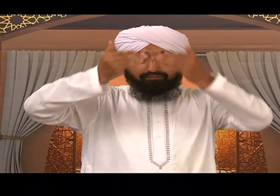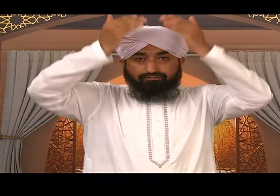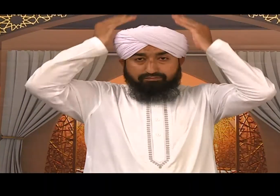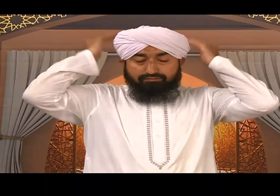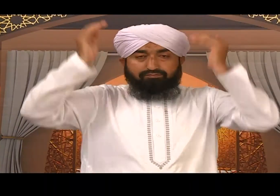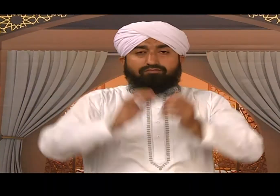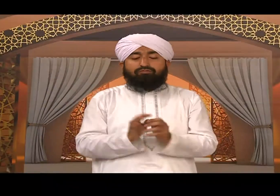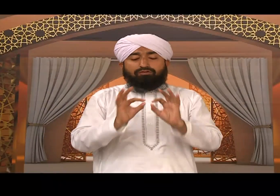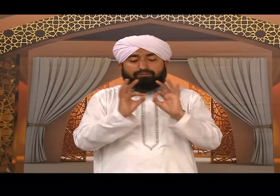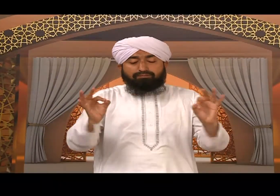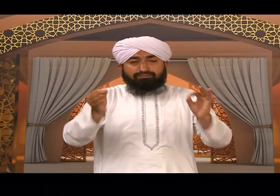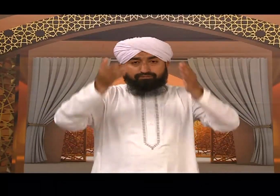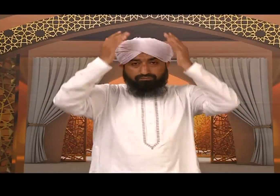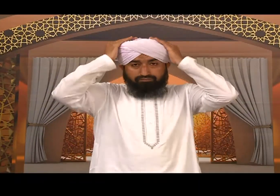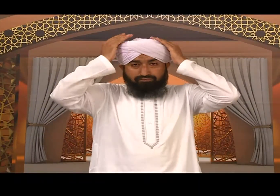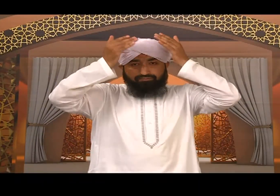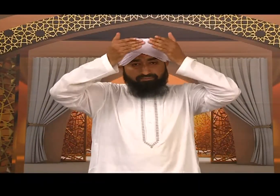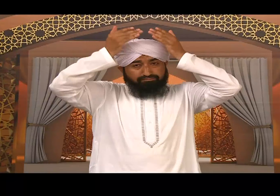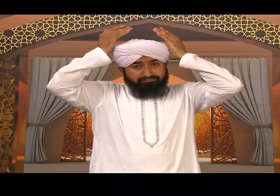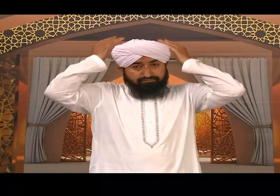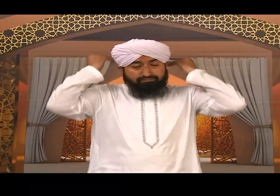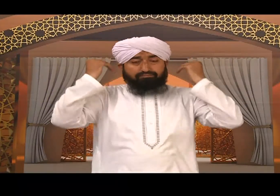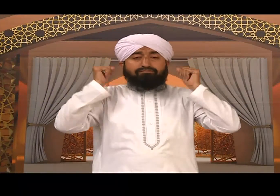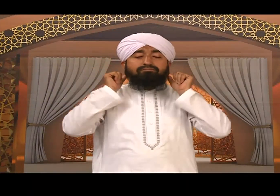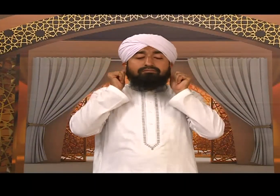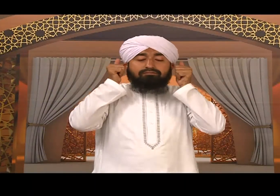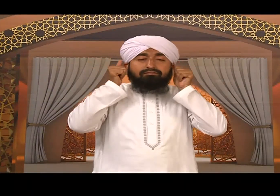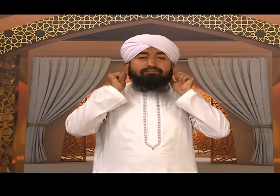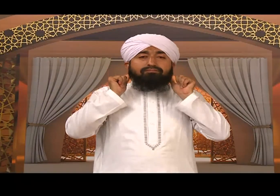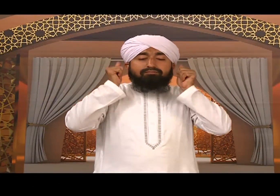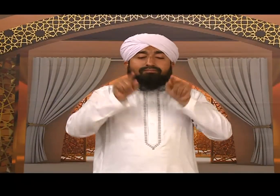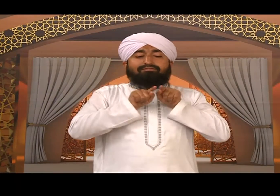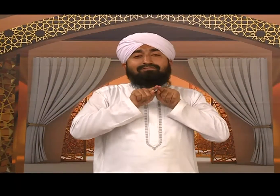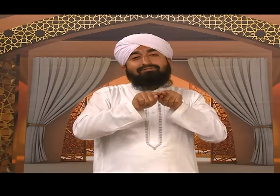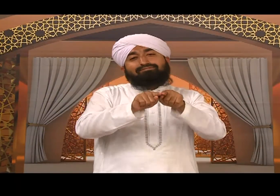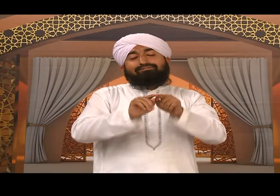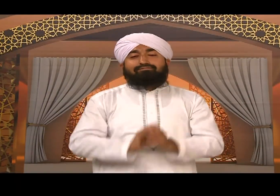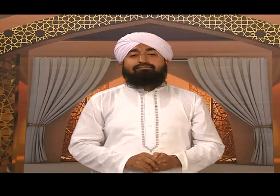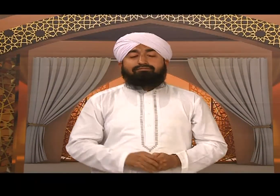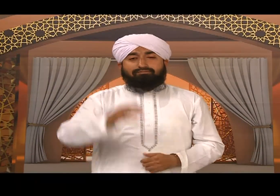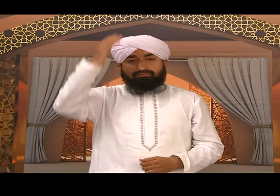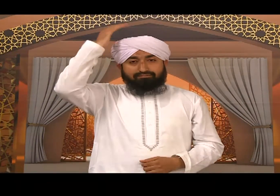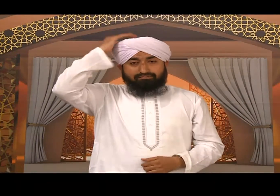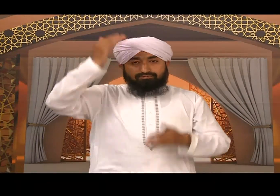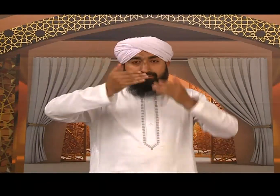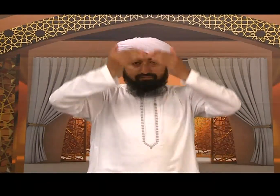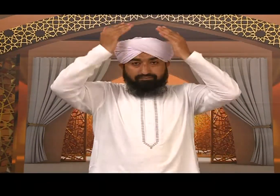کرنا۔ پورے سر کا ایک ہی بار مسح کرنا۔ کانوں کا مسح کرنا سنت ہے۔ سر کا مسح کرنے سے